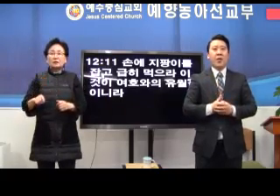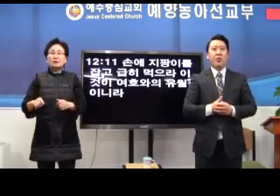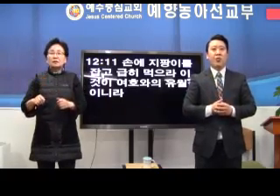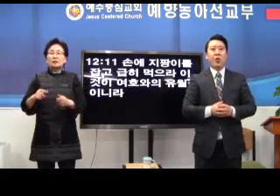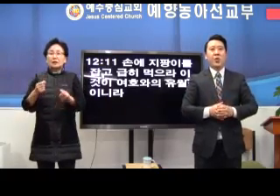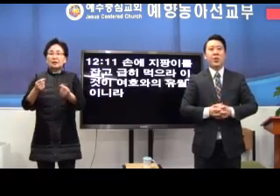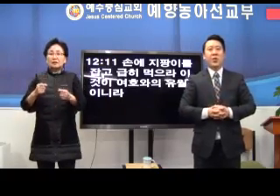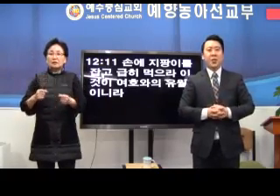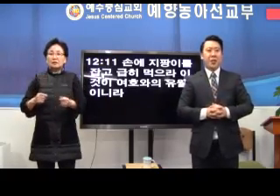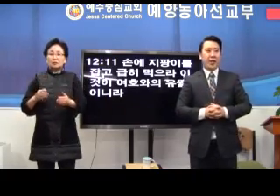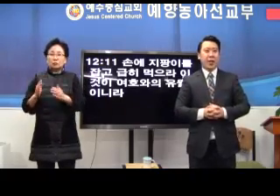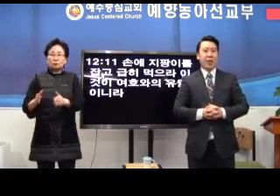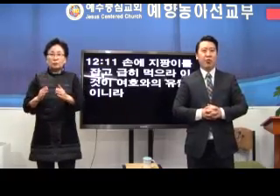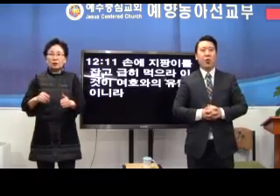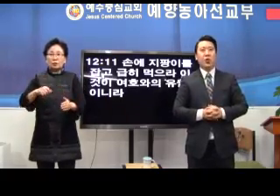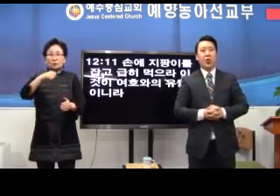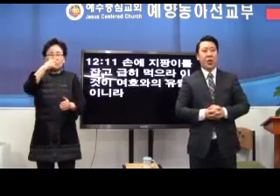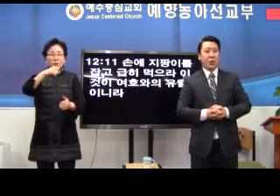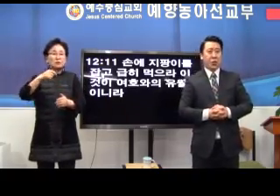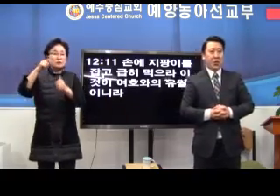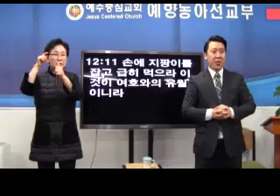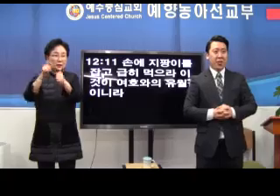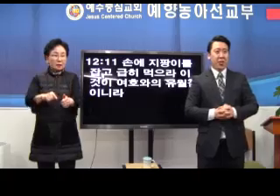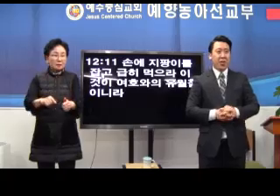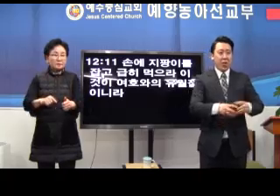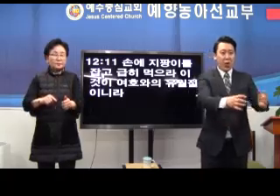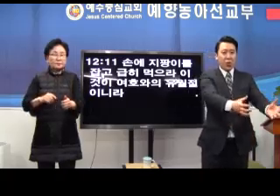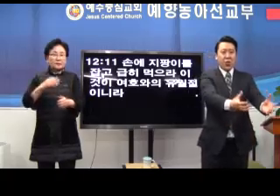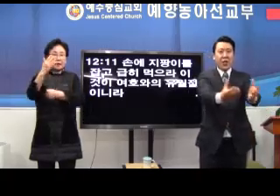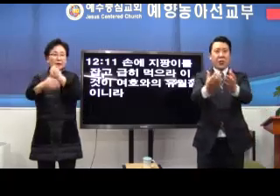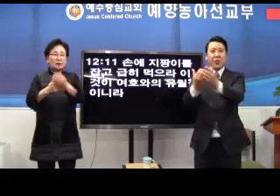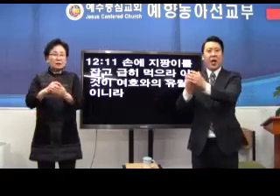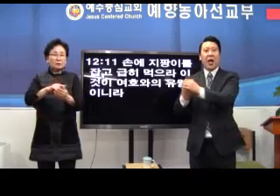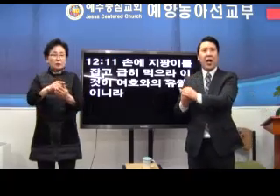여호와의 유월절이니라. 유월절이라는 것은 건져내셨다.